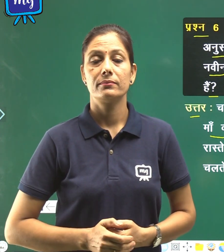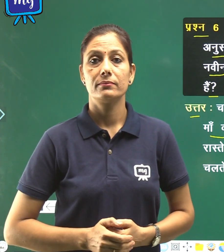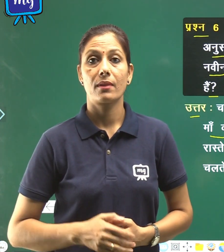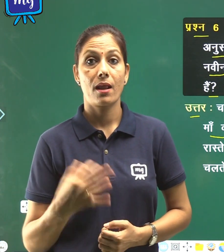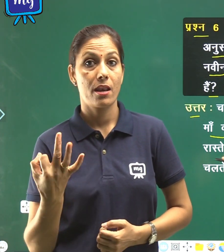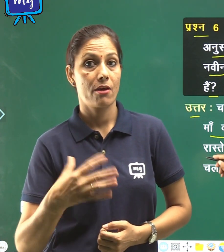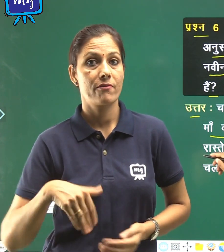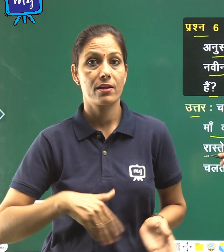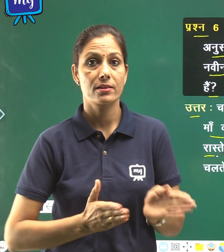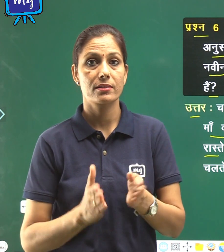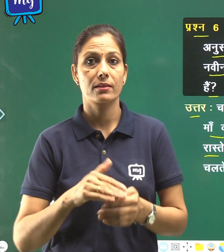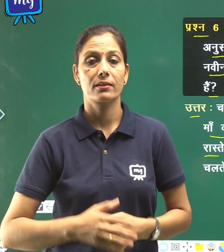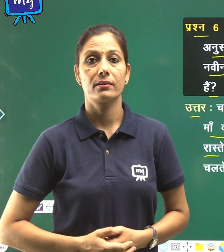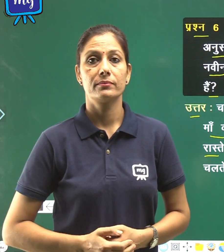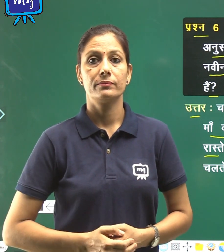नवीन रास्ते